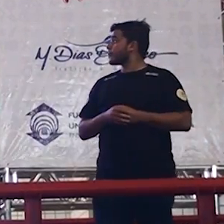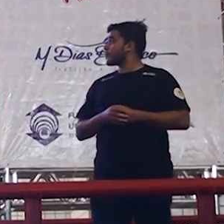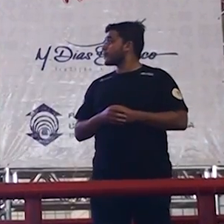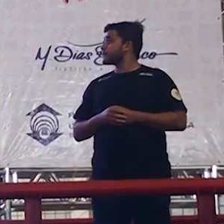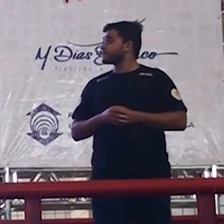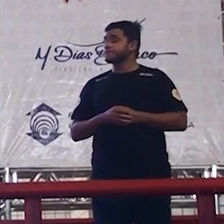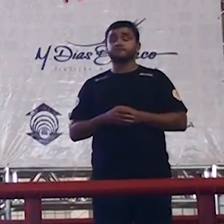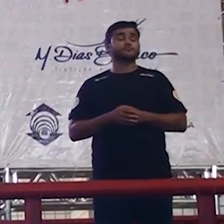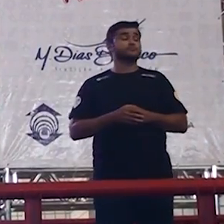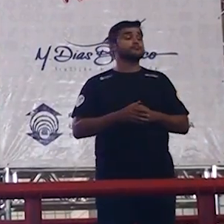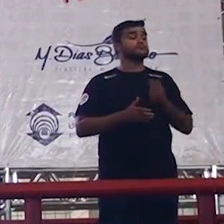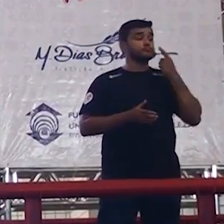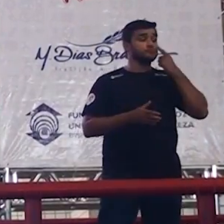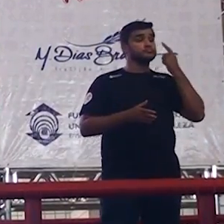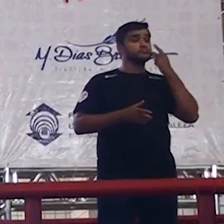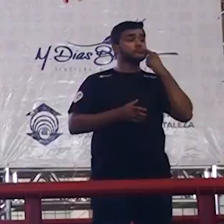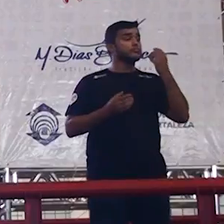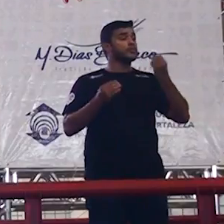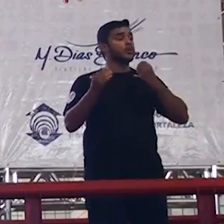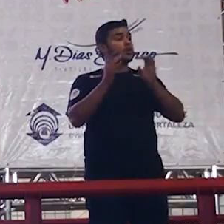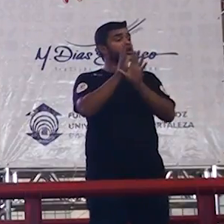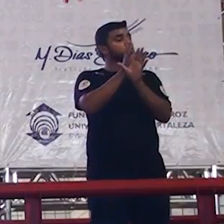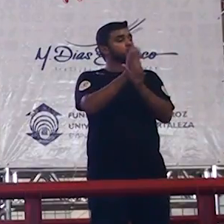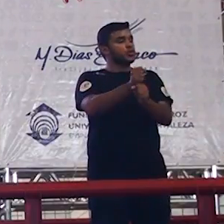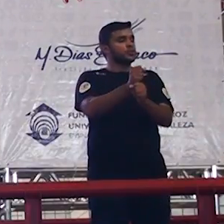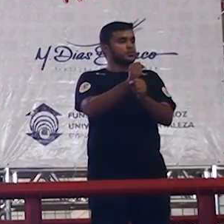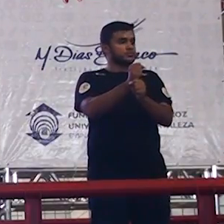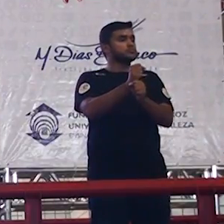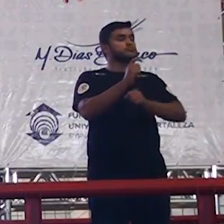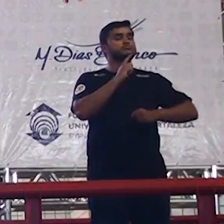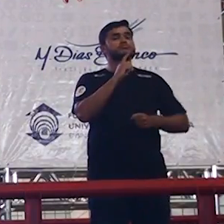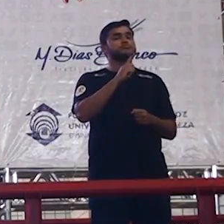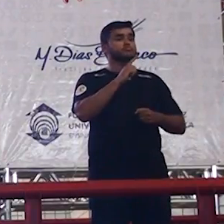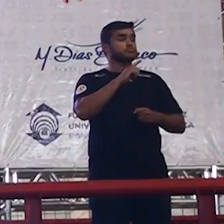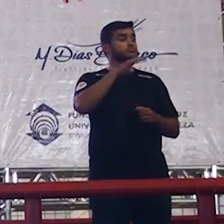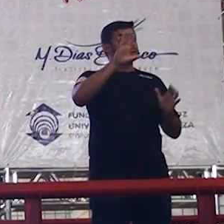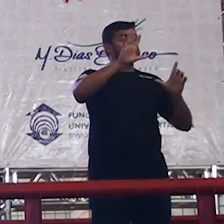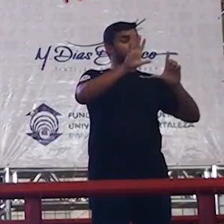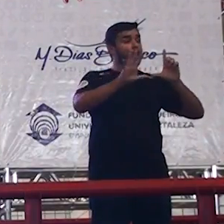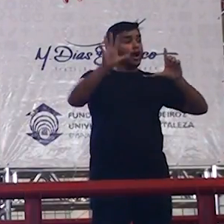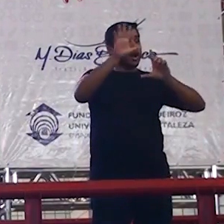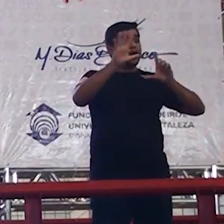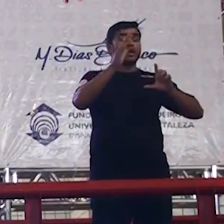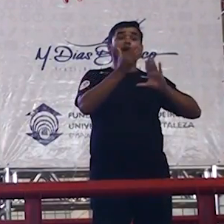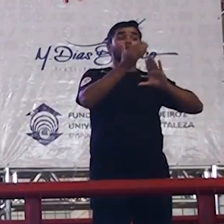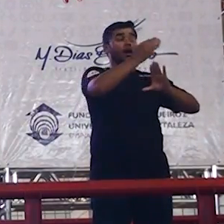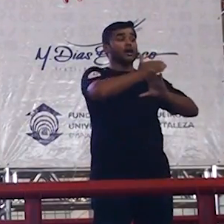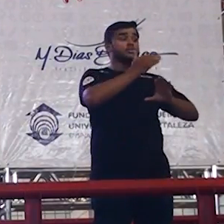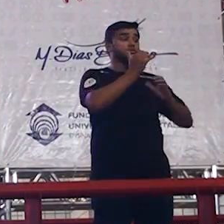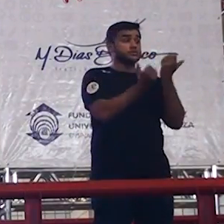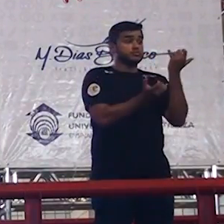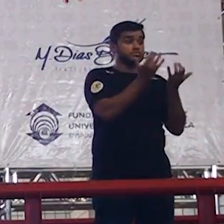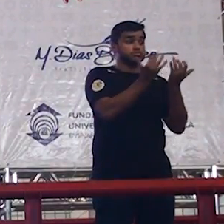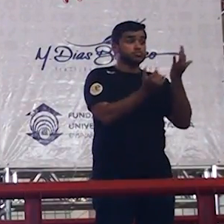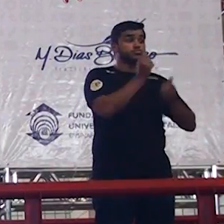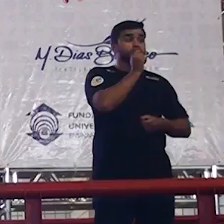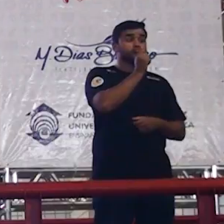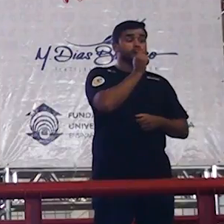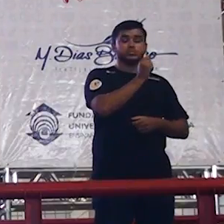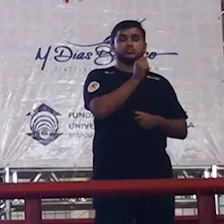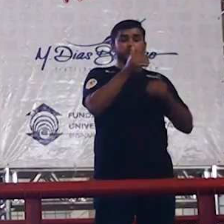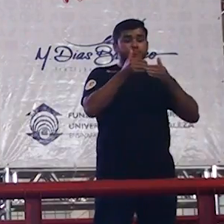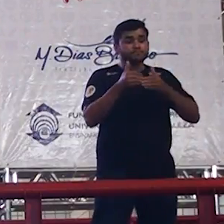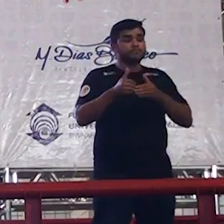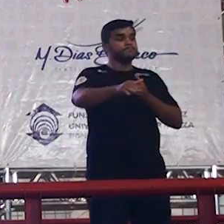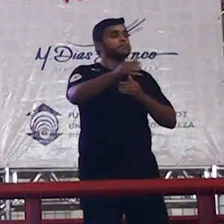Primeiro, vamos calcular quanto era a área antes do cozimento. Ou